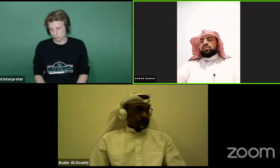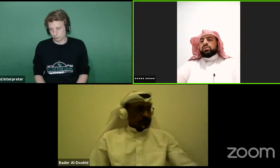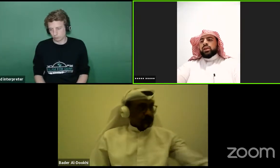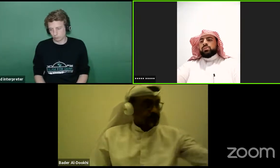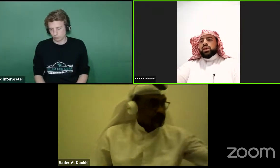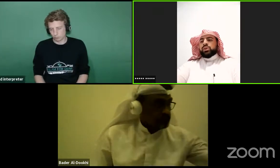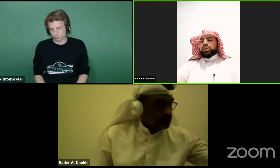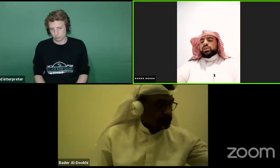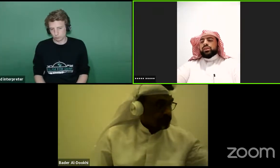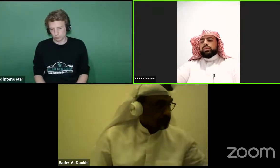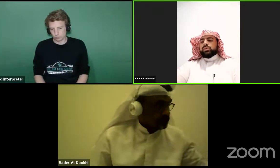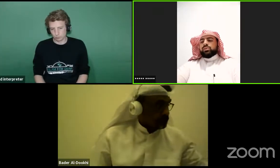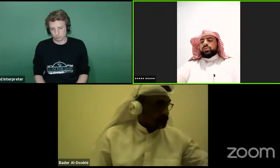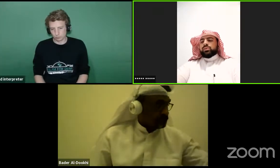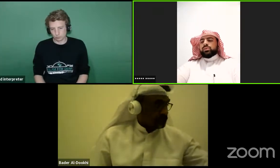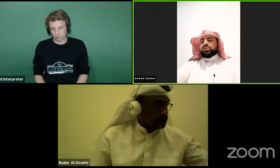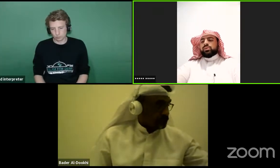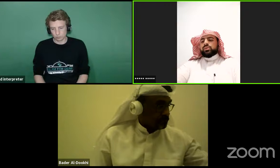جهنم